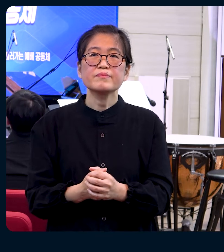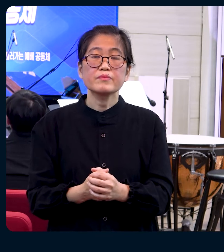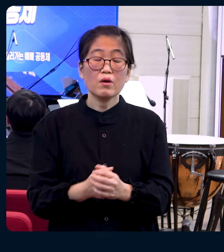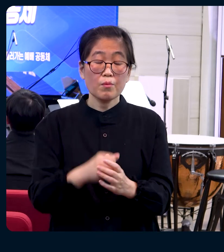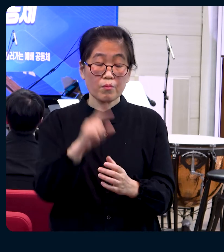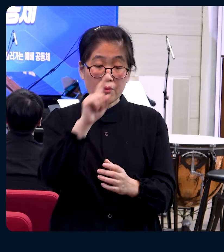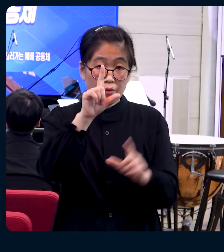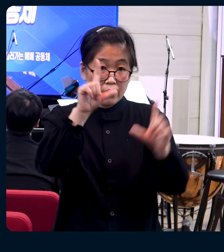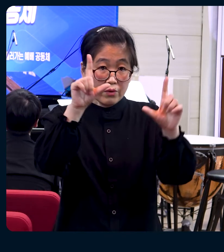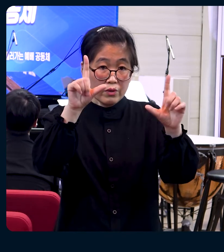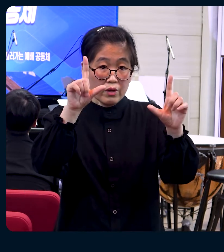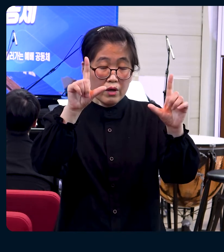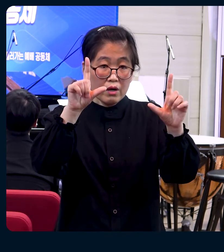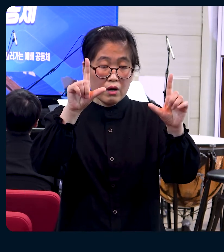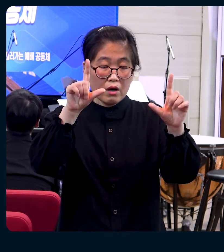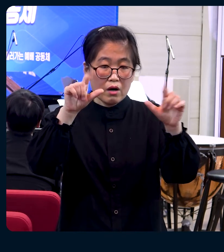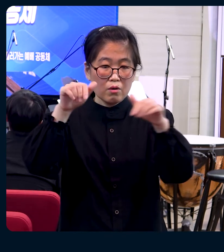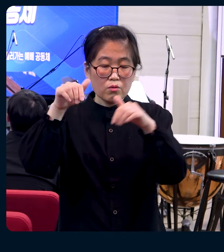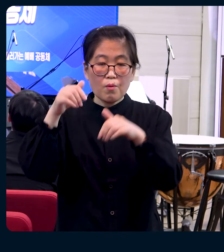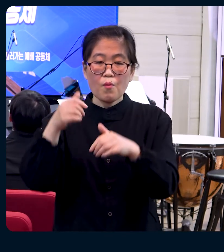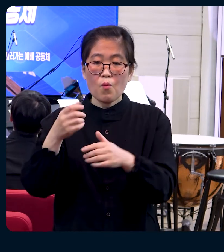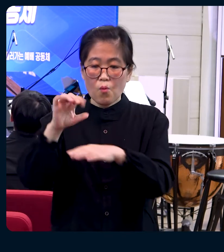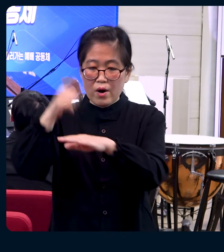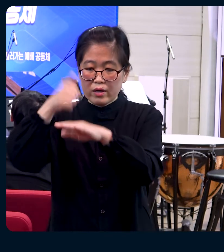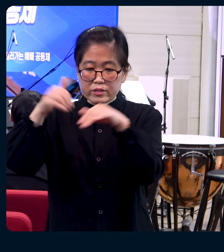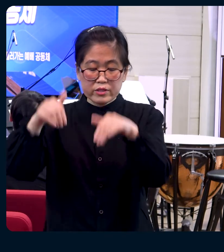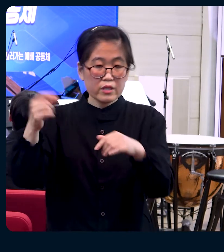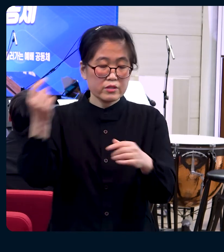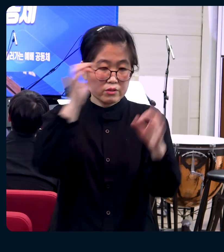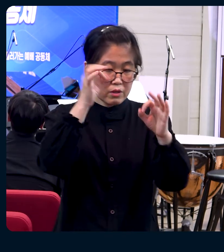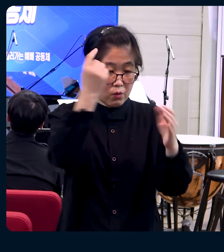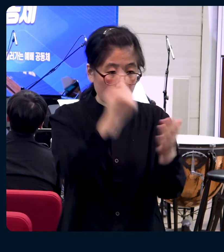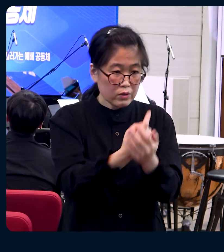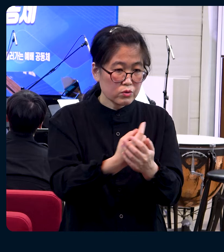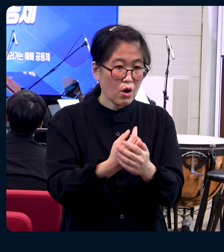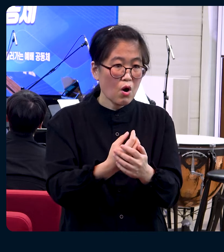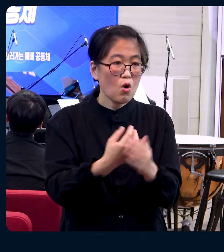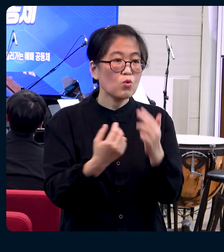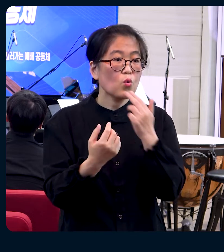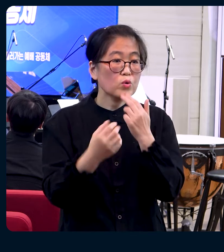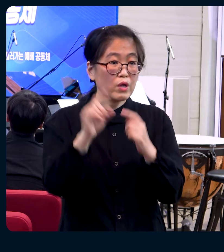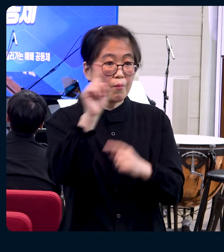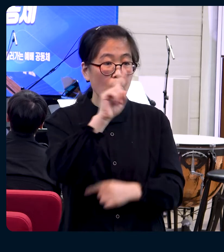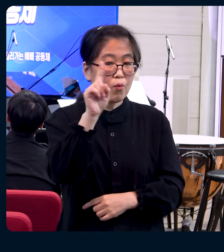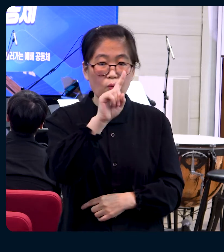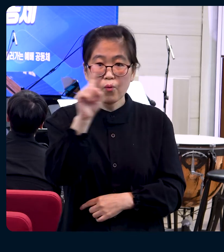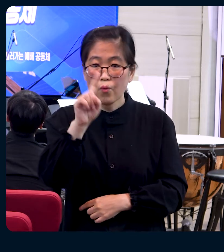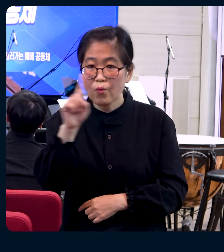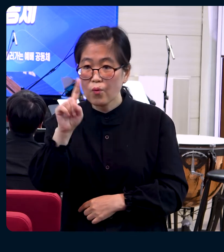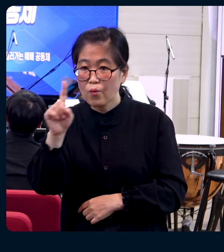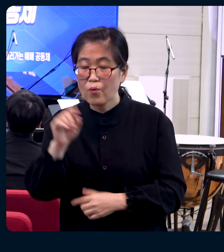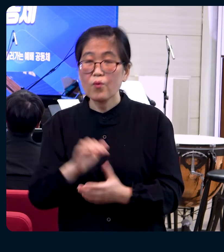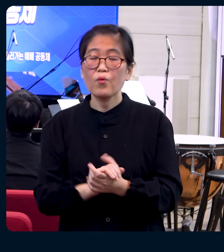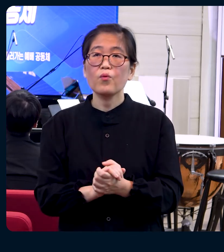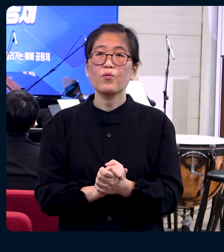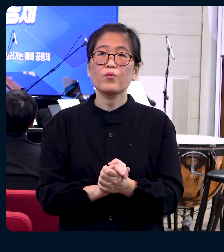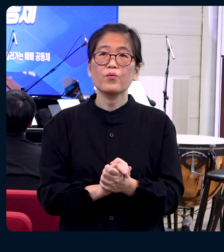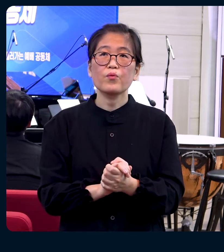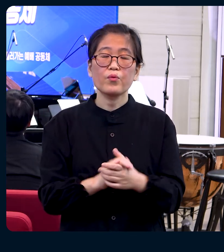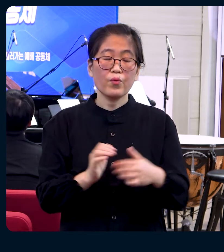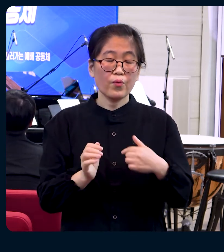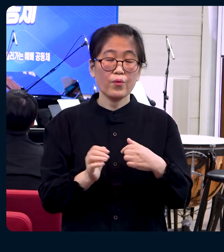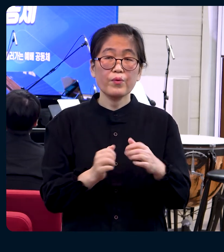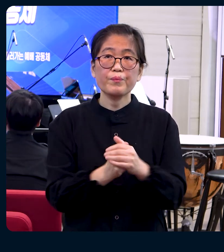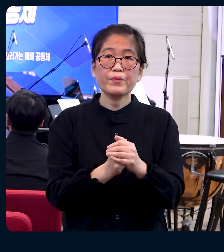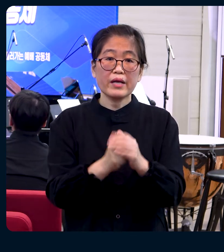요셉은 감옥에 있었는데 그날 막 왕의 신하들이 찾아와서 요셉을 찾습니다. 요셉 어디 있어? 여기 있습니다. 그래서